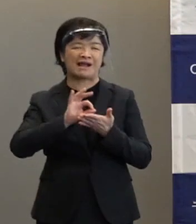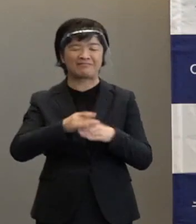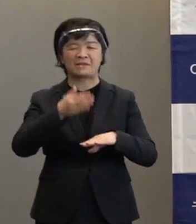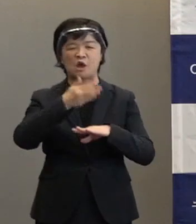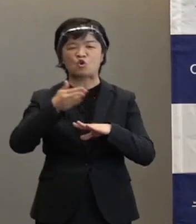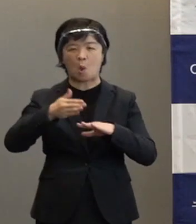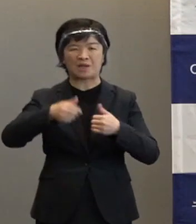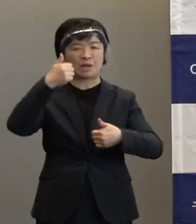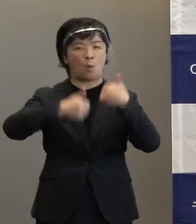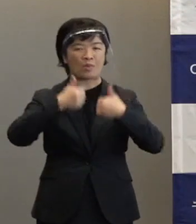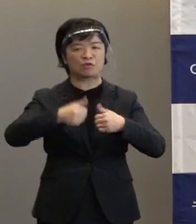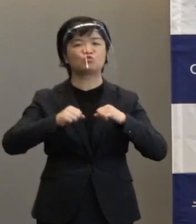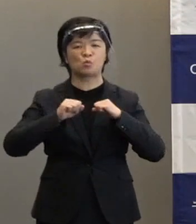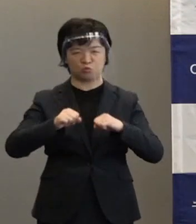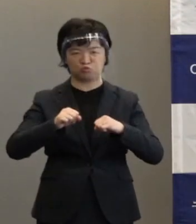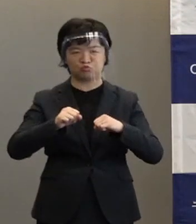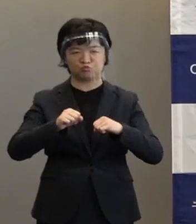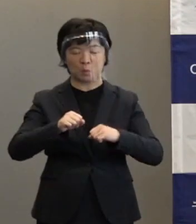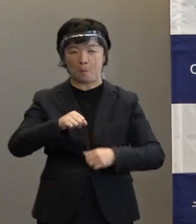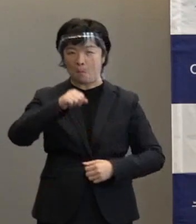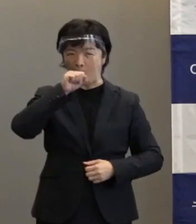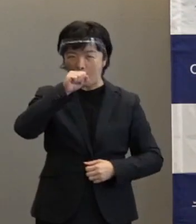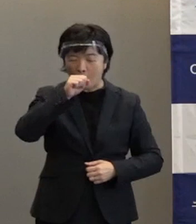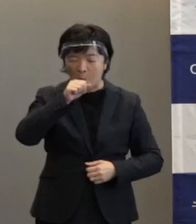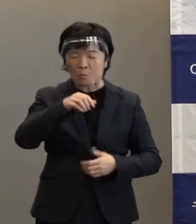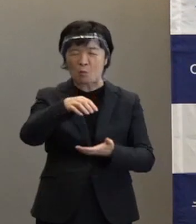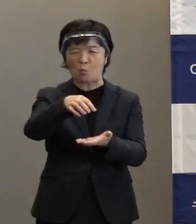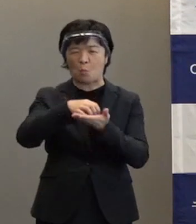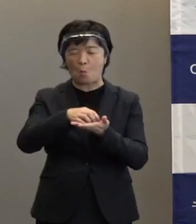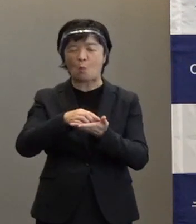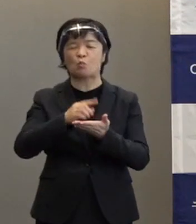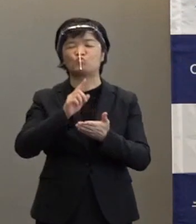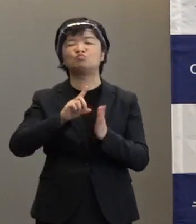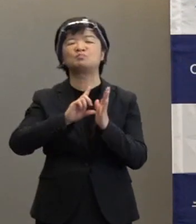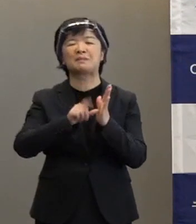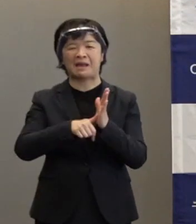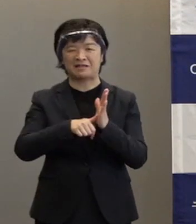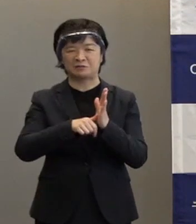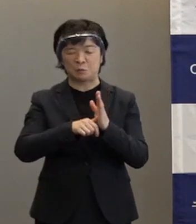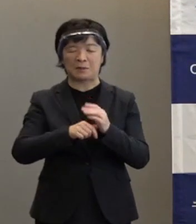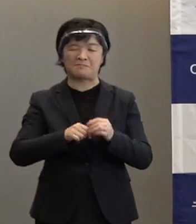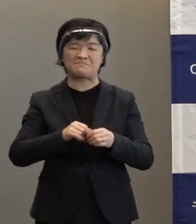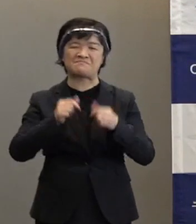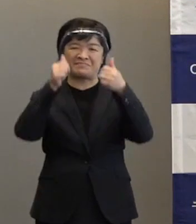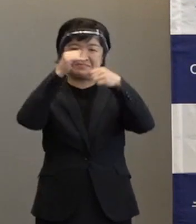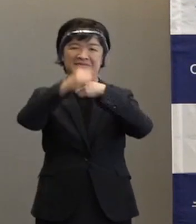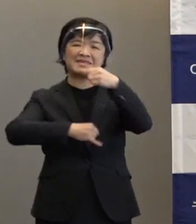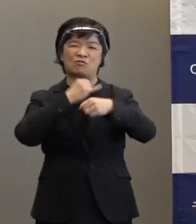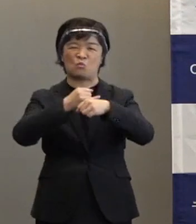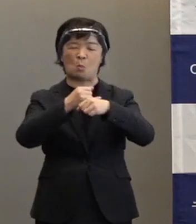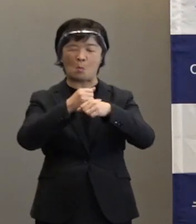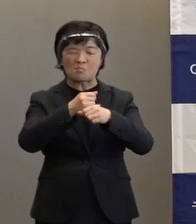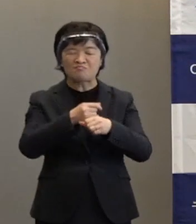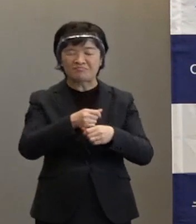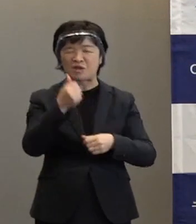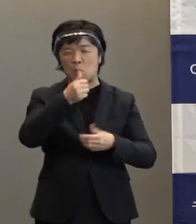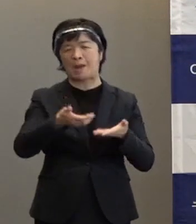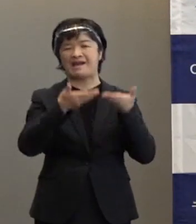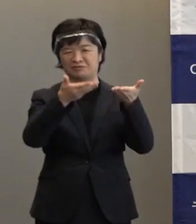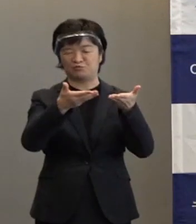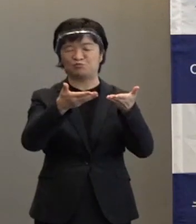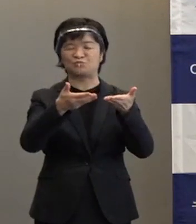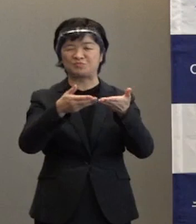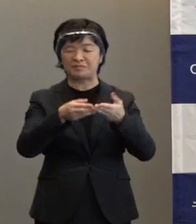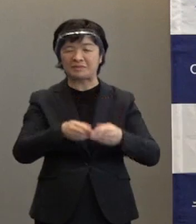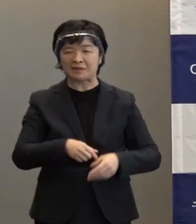。受賞作品は特設サイトにて優秀作品として紹介するとともに、インフルエンサーらによ